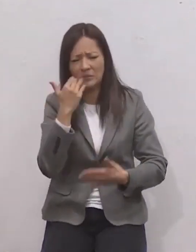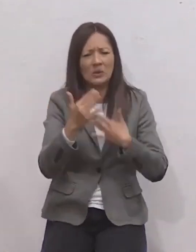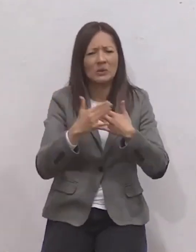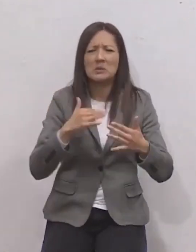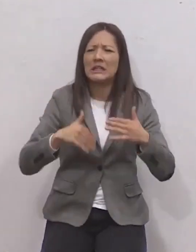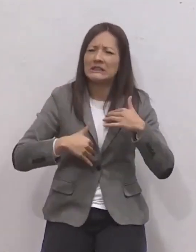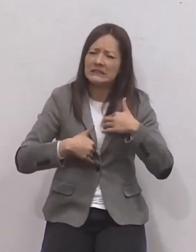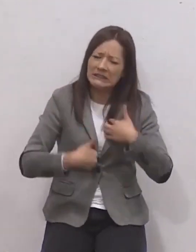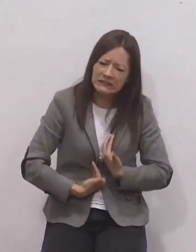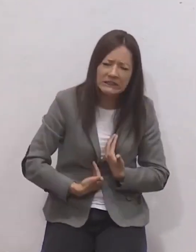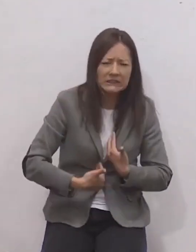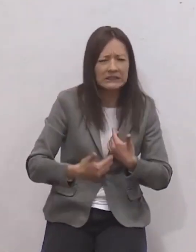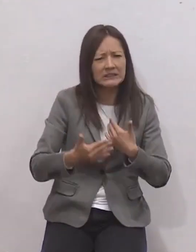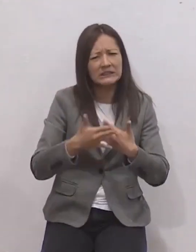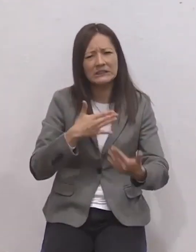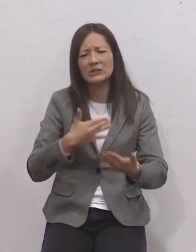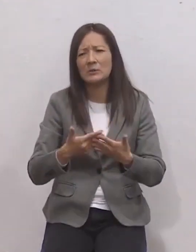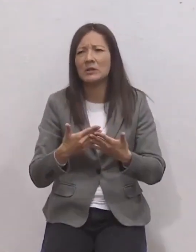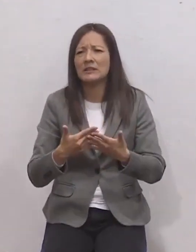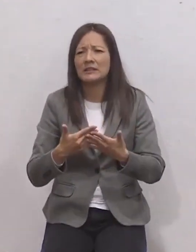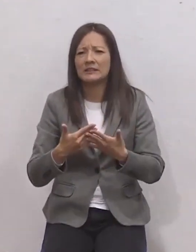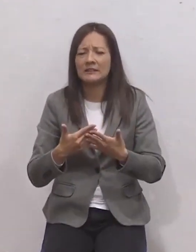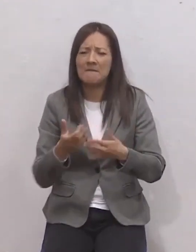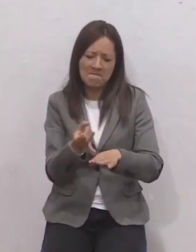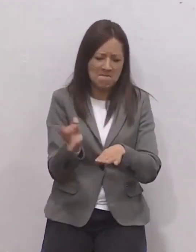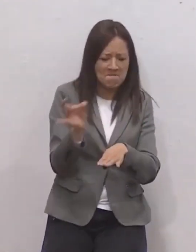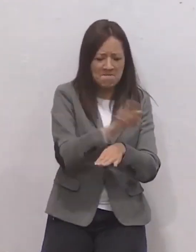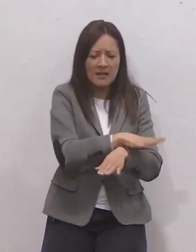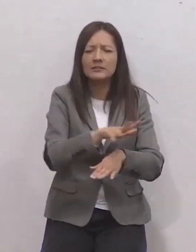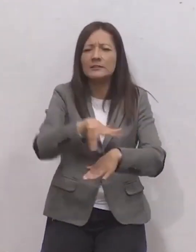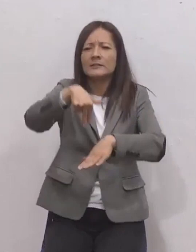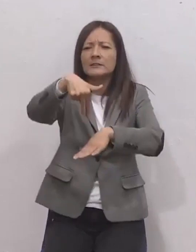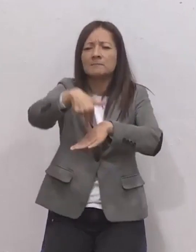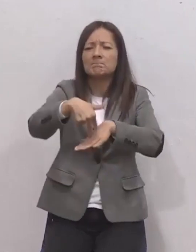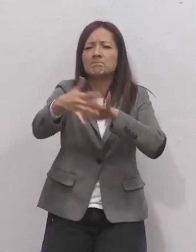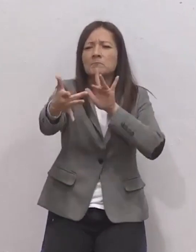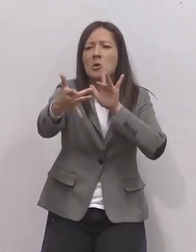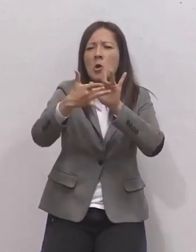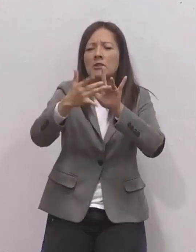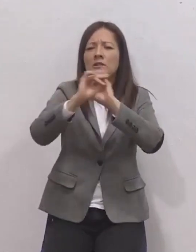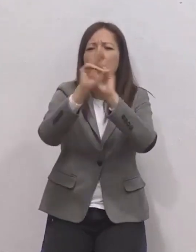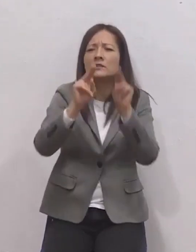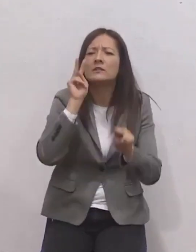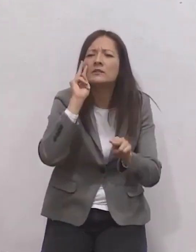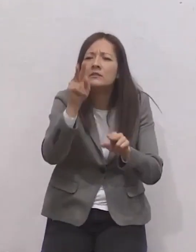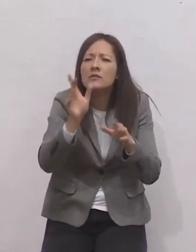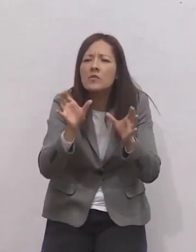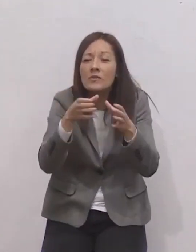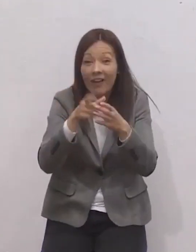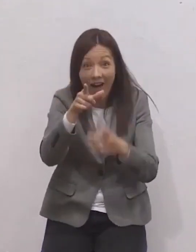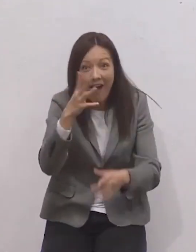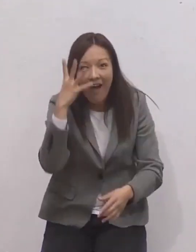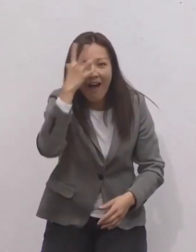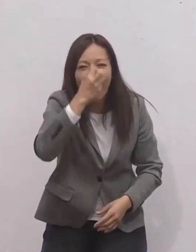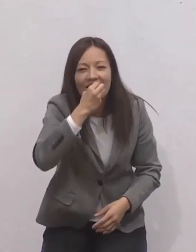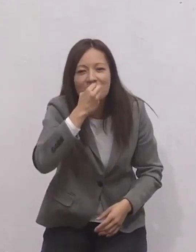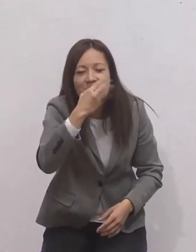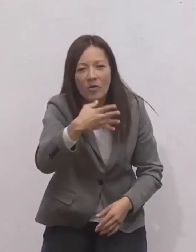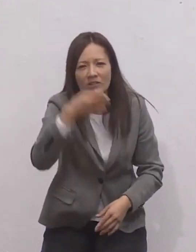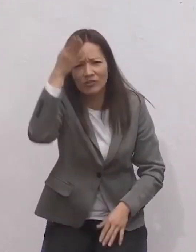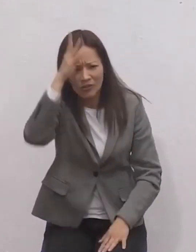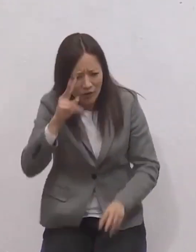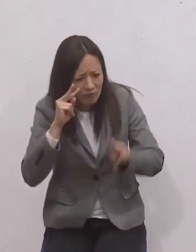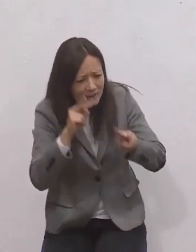de su cansancio, por encima de su sopor, y ha vencido y se está conectando. Usted entiende que es precioso, que es para el